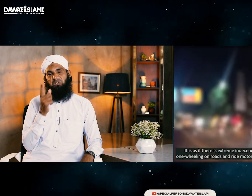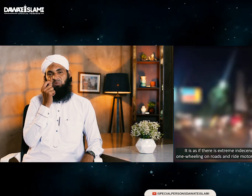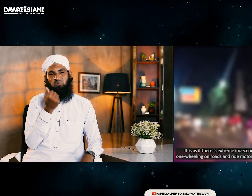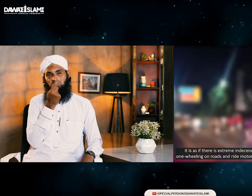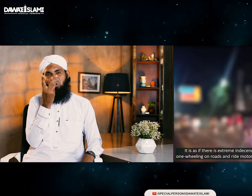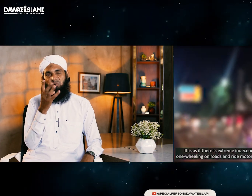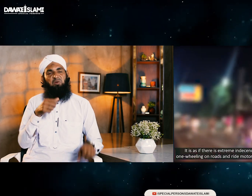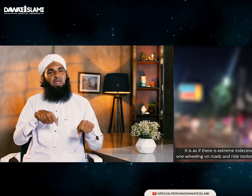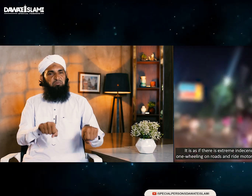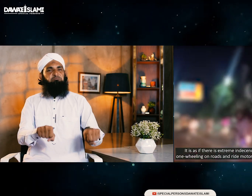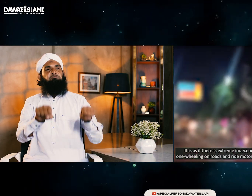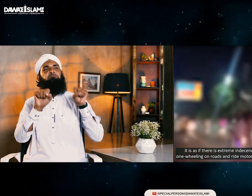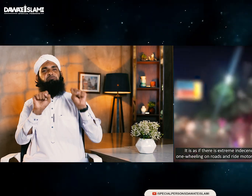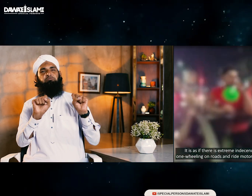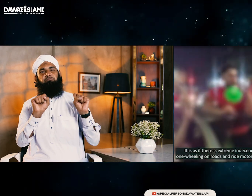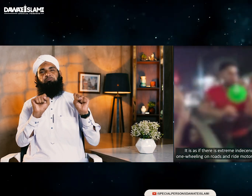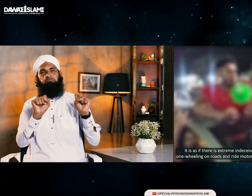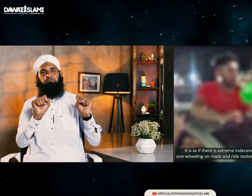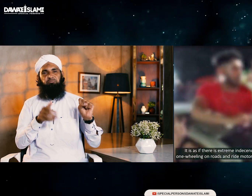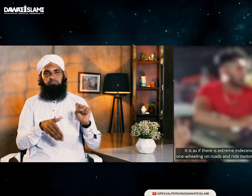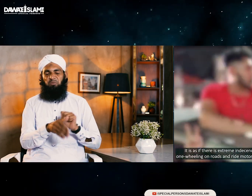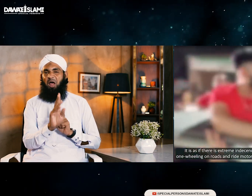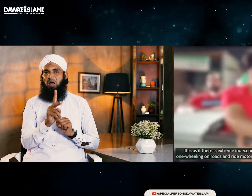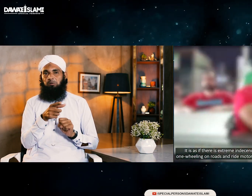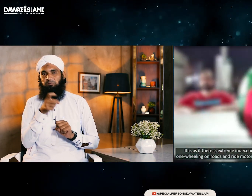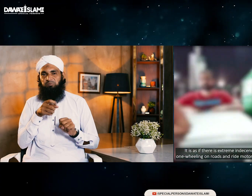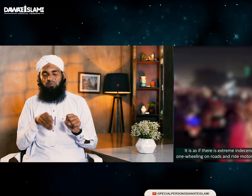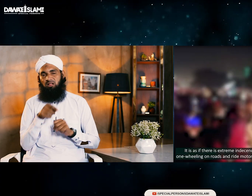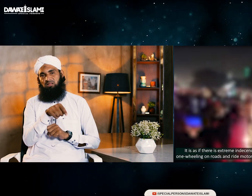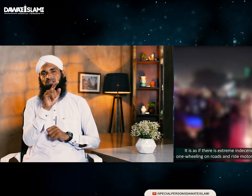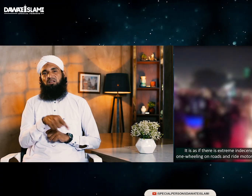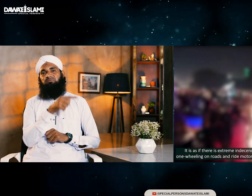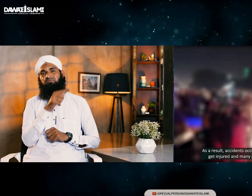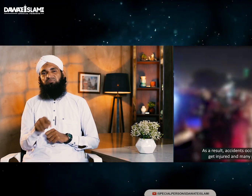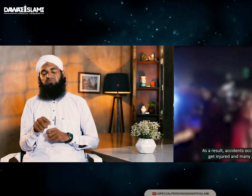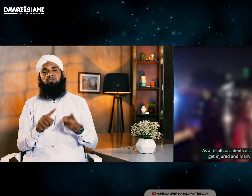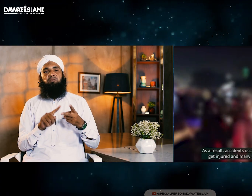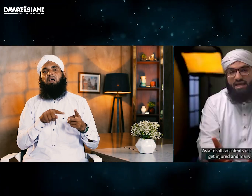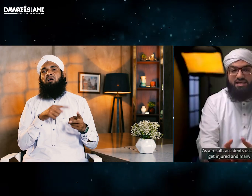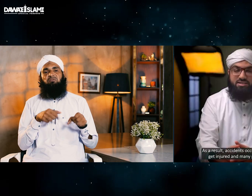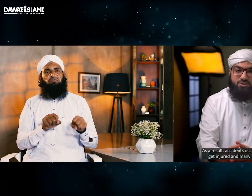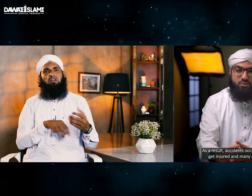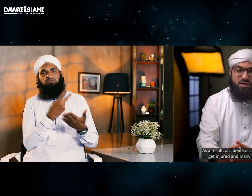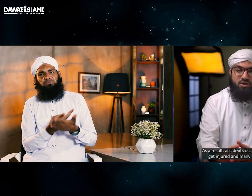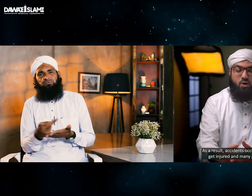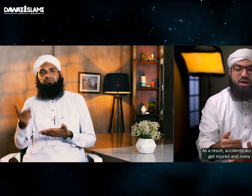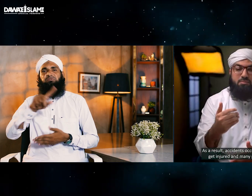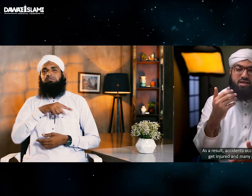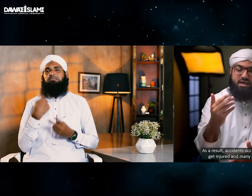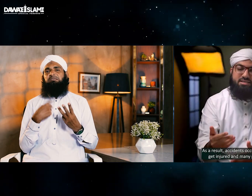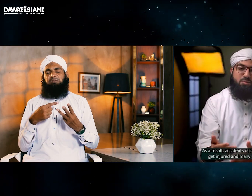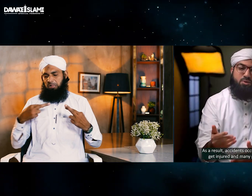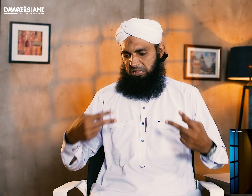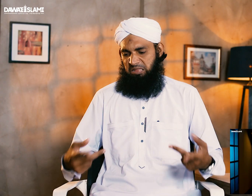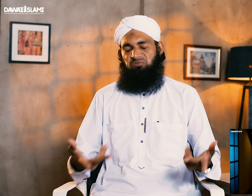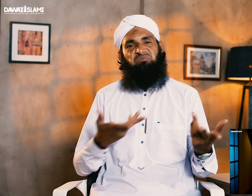نوجوان لڑکے سڑکوں پر ون ویلنگ کرتے اور انتہائی تیز رفتاری سے موٹر بائکس چلاتے ہیں، اور پھر نتیجتاً ایکسیڈنٹس ہوتے ہیں، اور ان میں